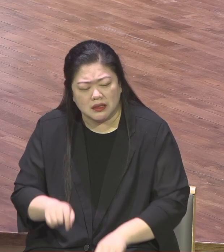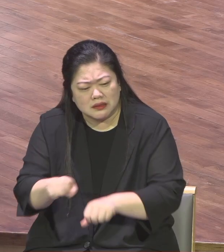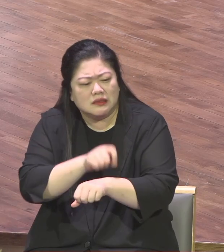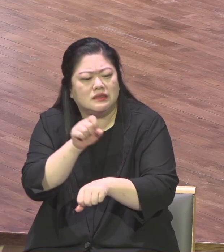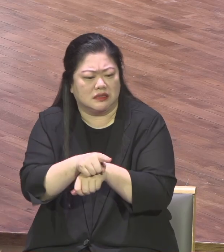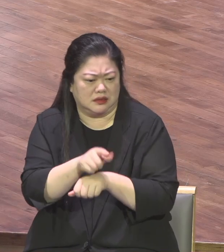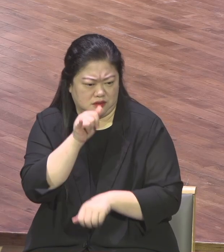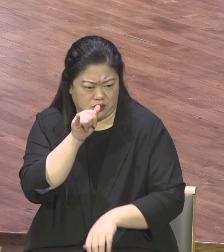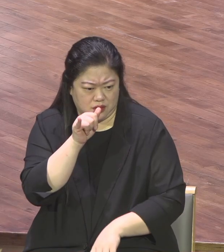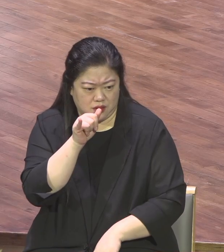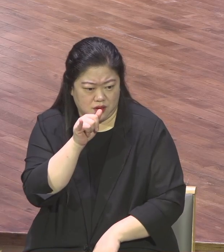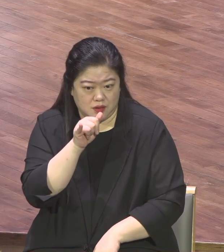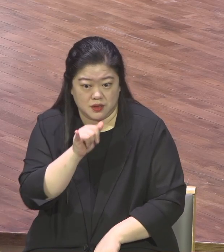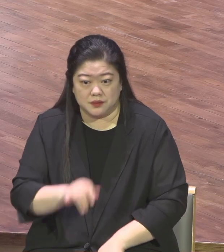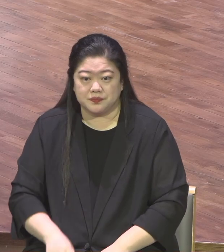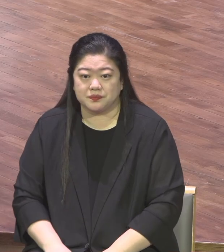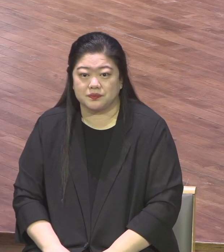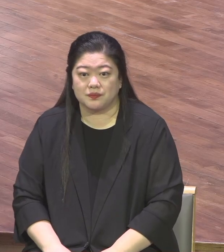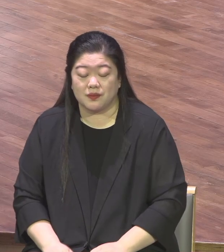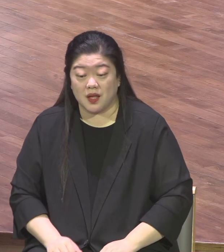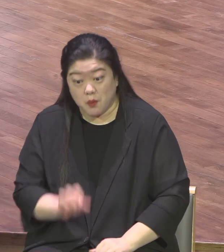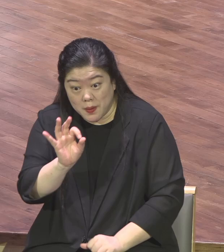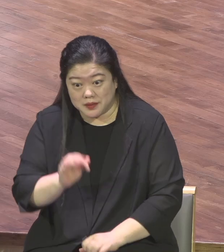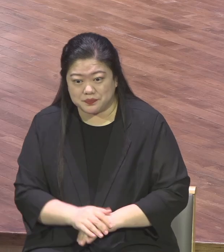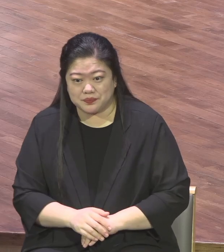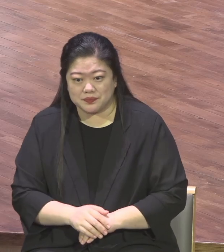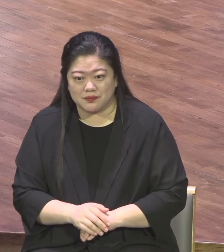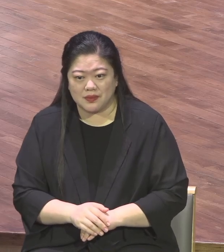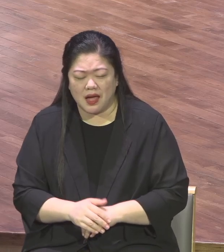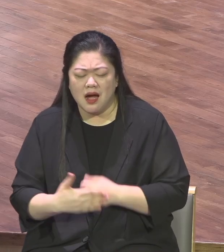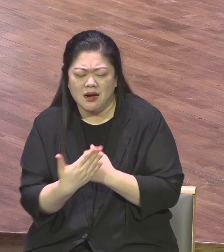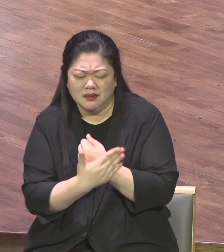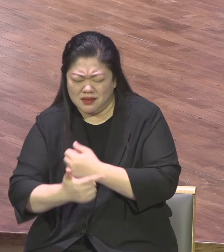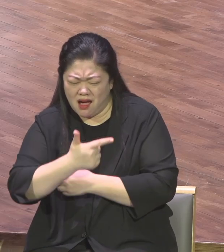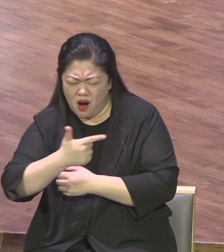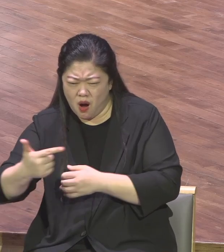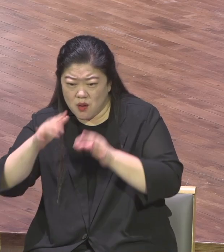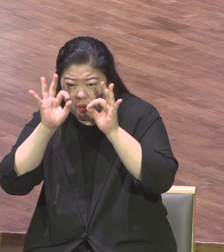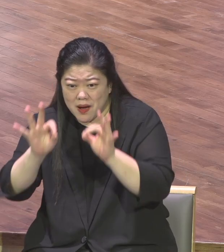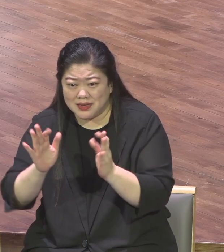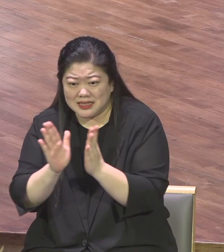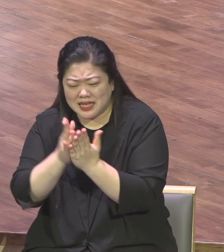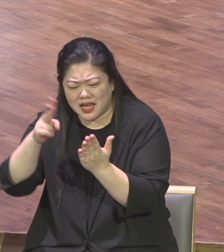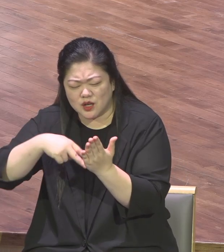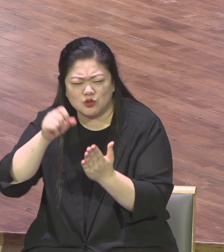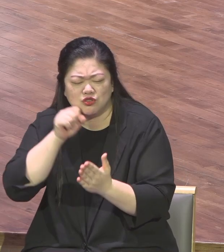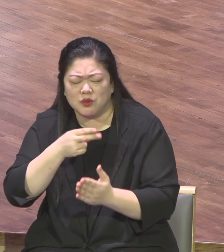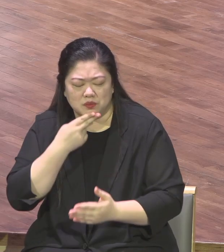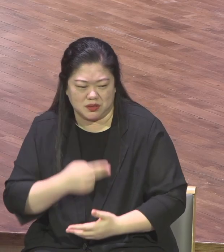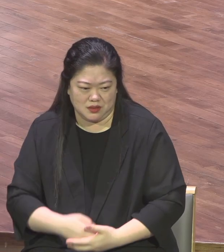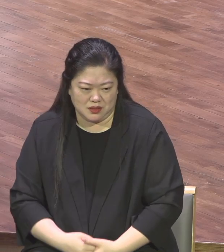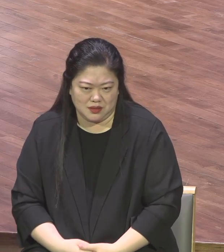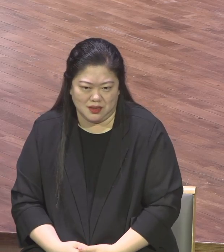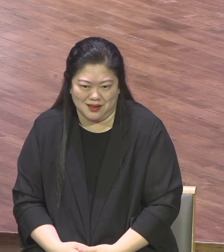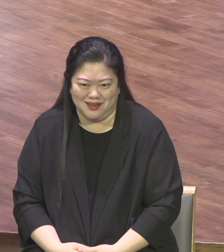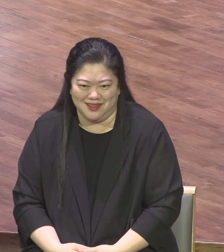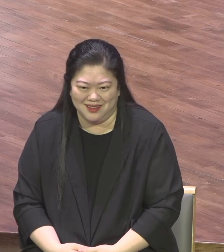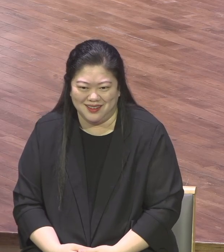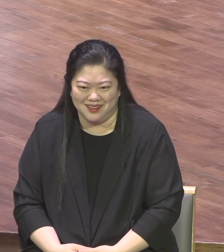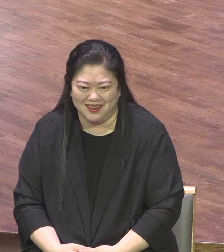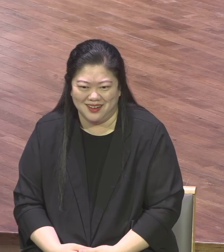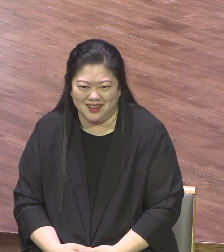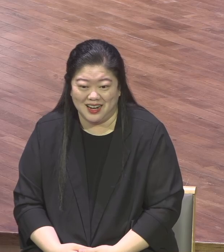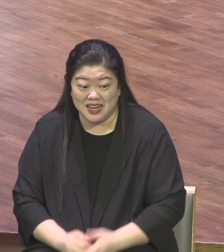해서 그런 분들은 이 말씀 들어갈 자리가 거의 별로 없어요. 책 읽지 마라 그 말입니까? 바울이 책 안